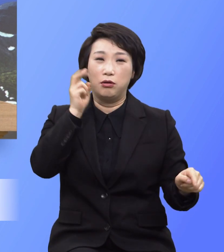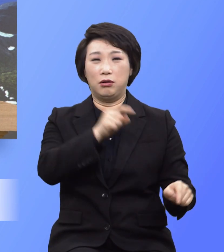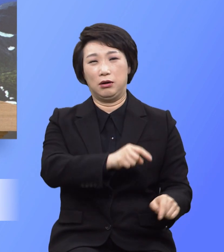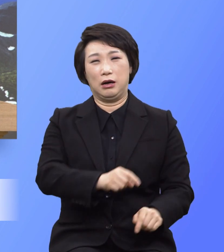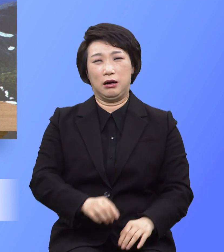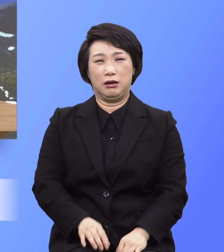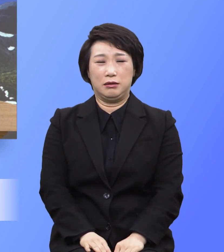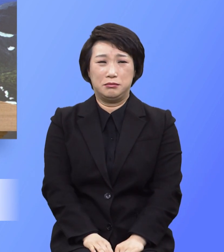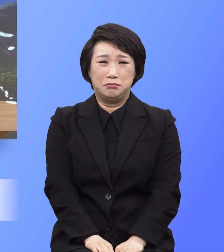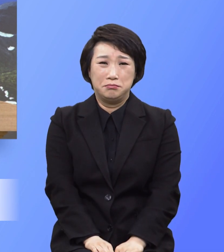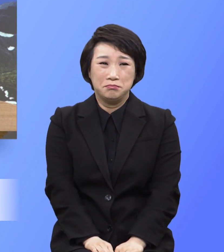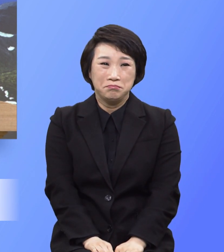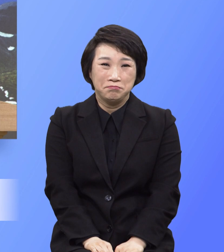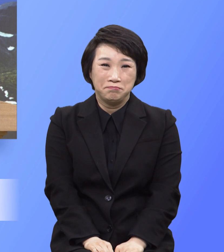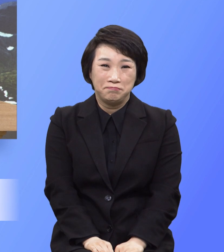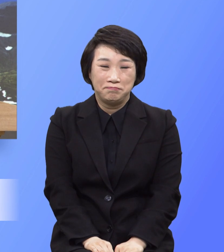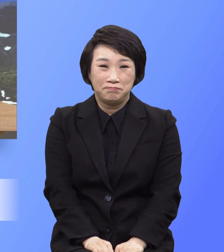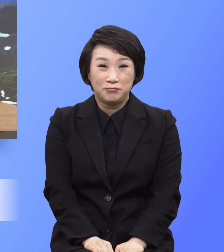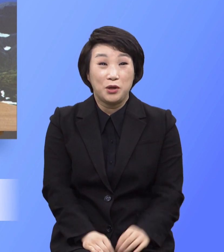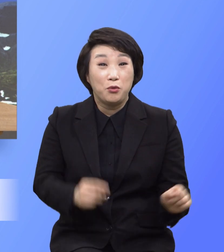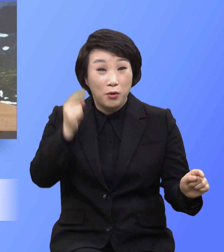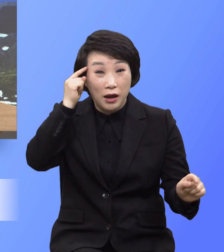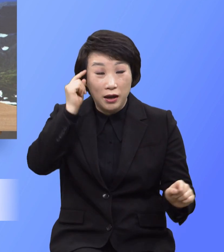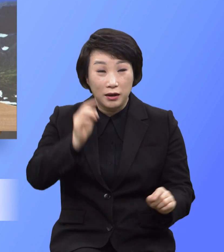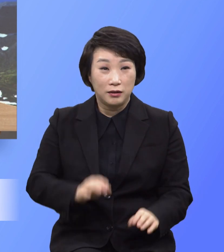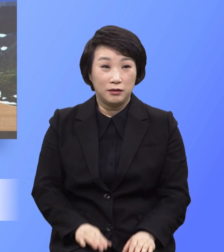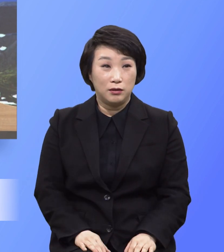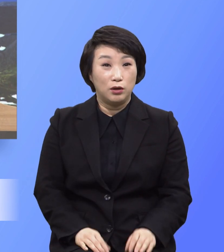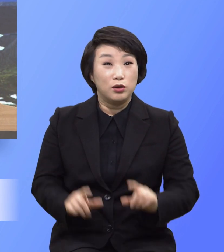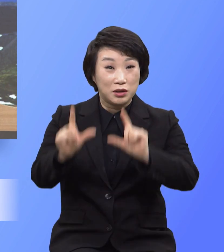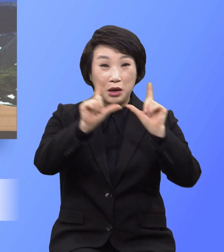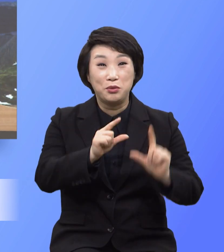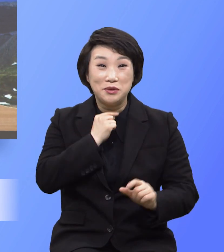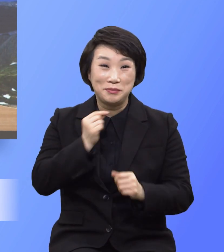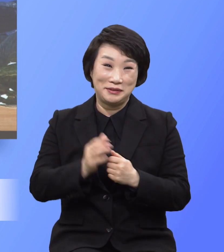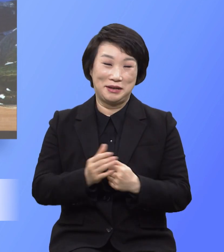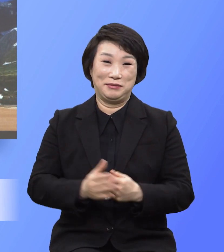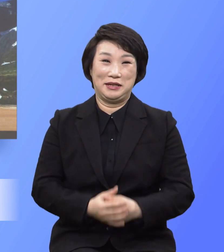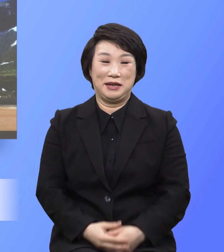사정하게 될 것입니다. 왜? 살고 싶어서.